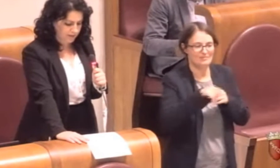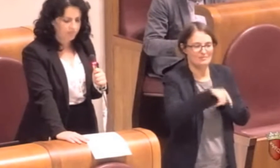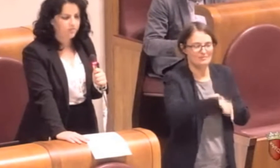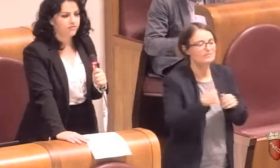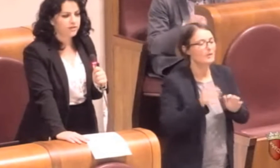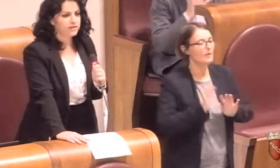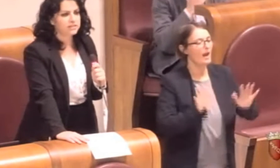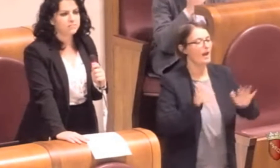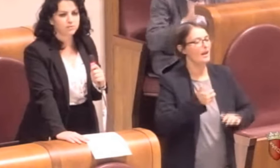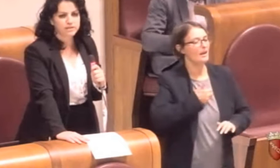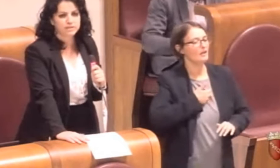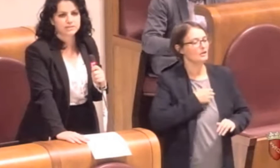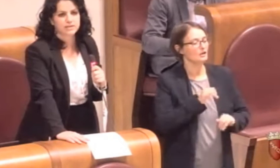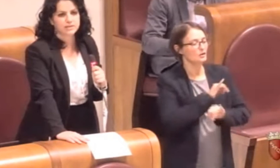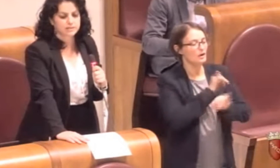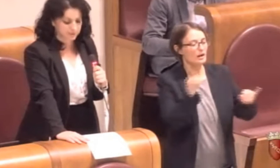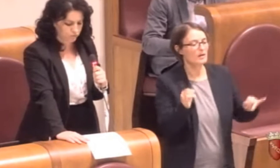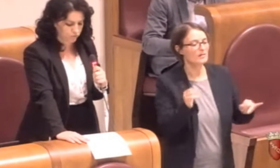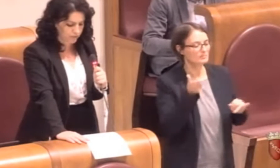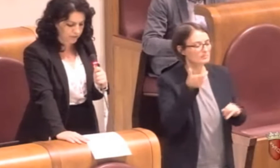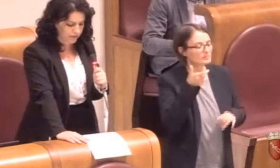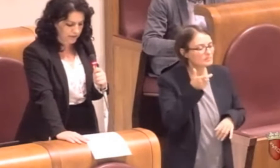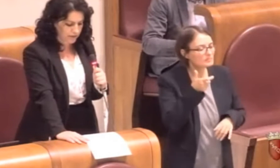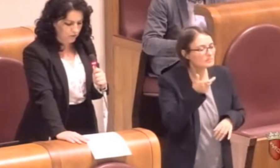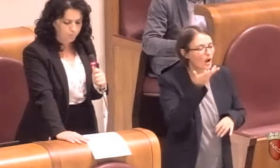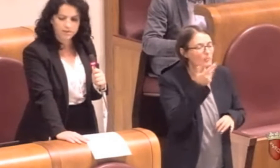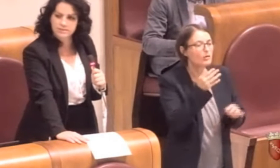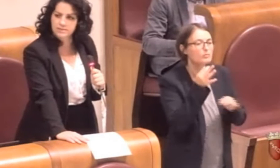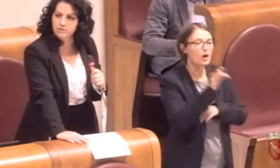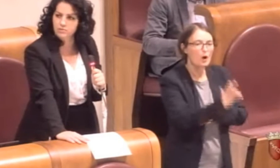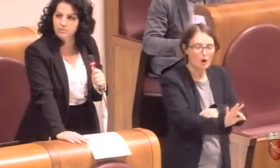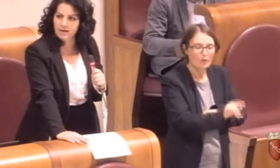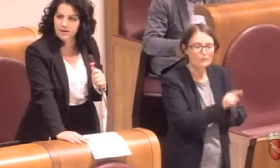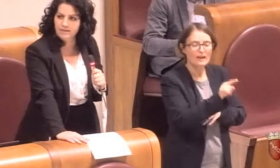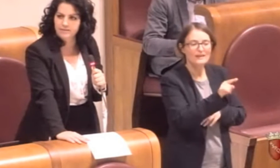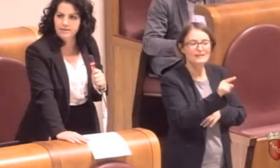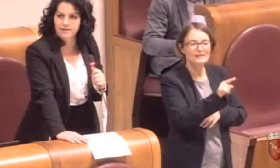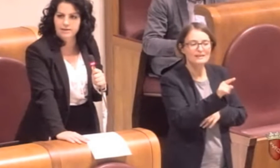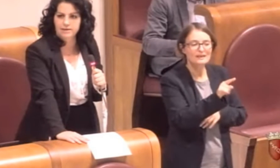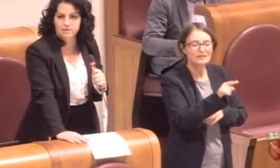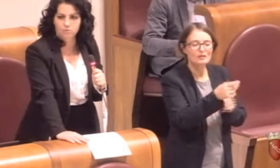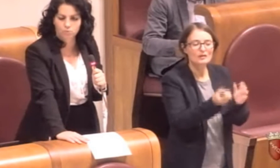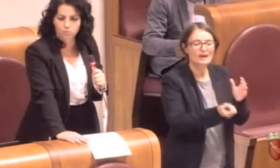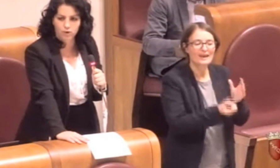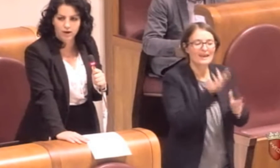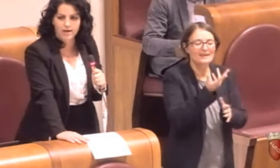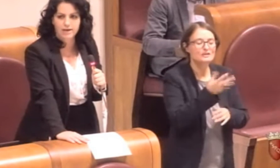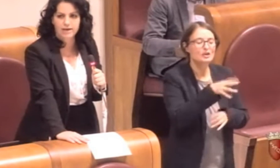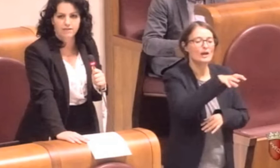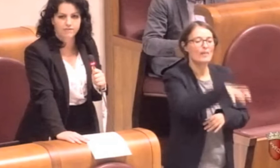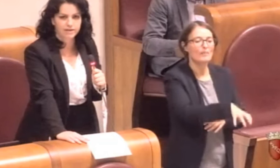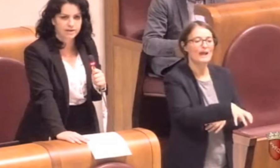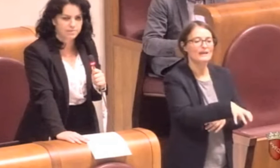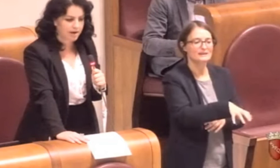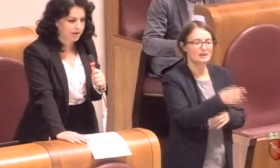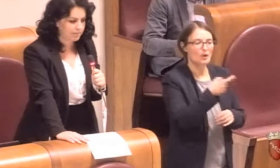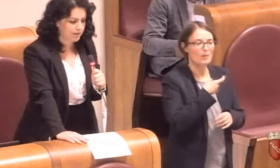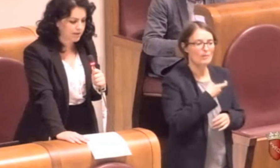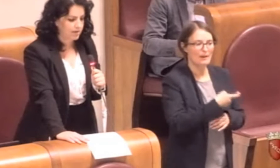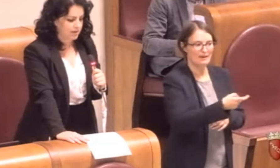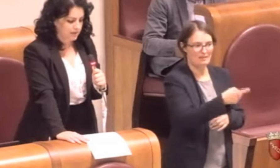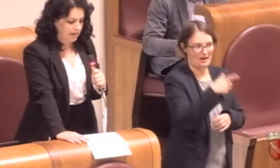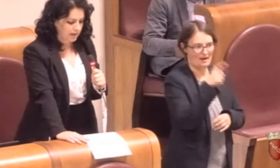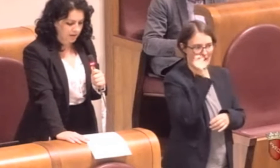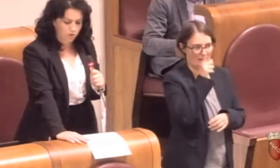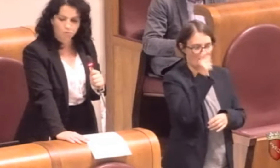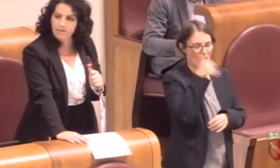perché finché si potesse istituire un presidio permanente culturale a Via delle Palme